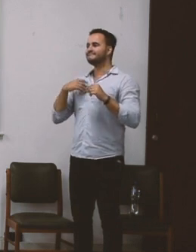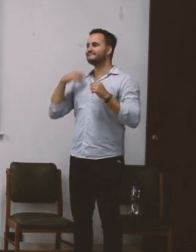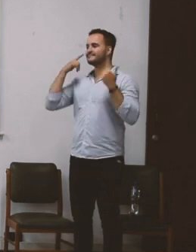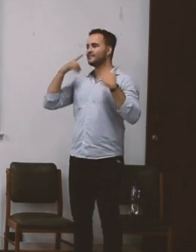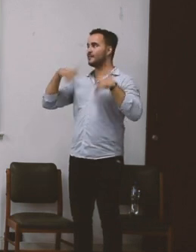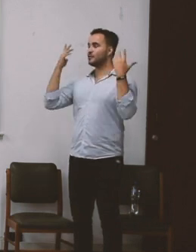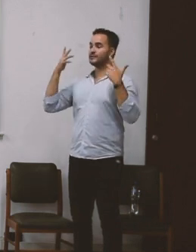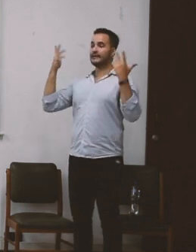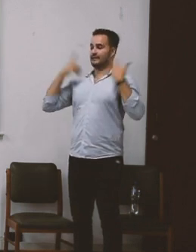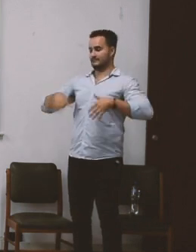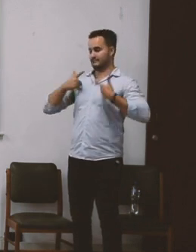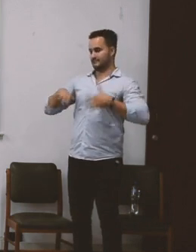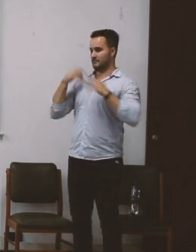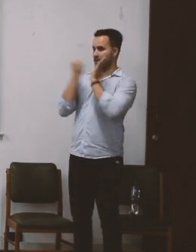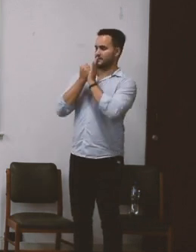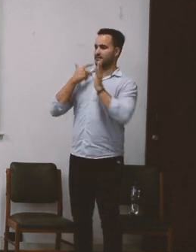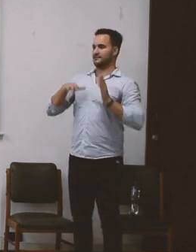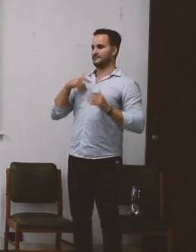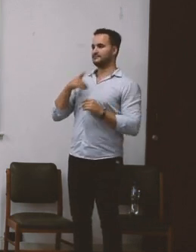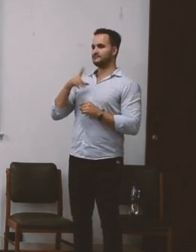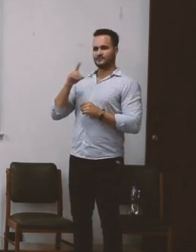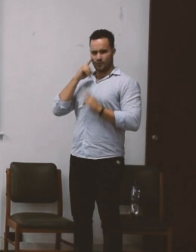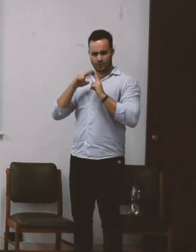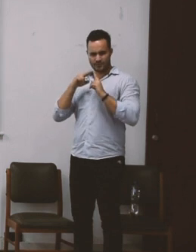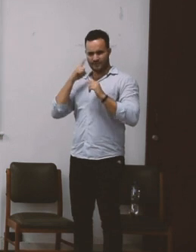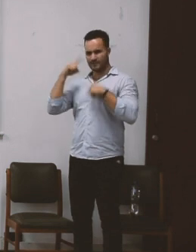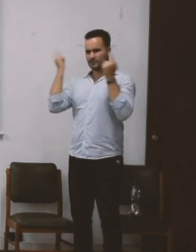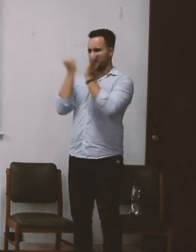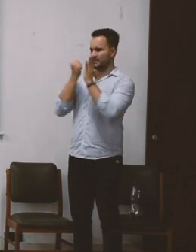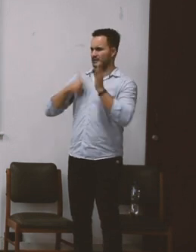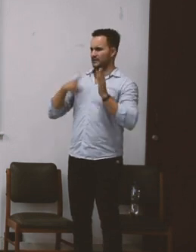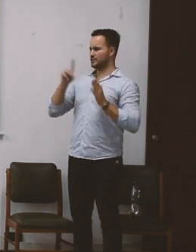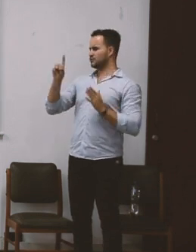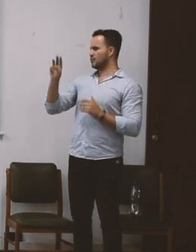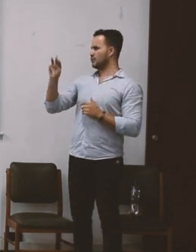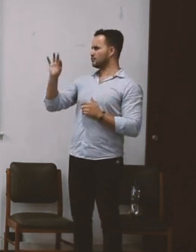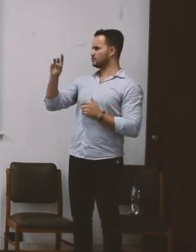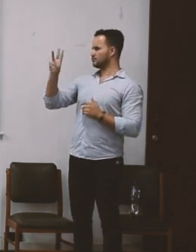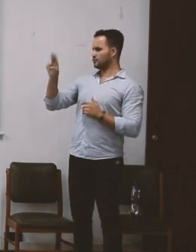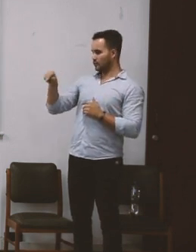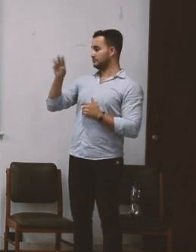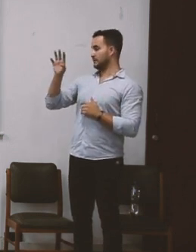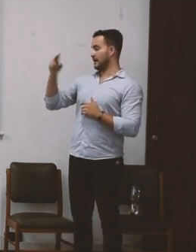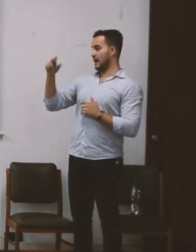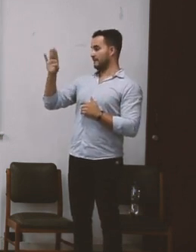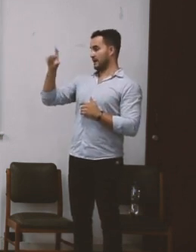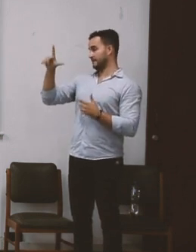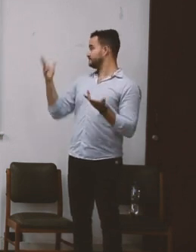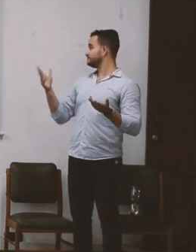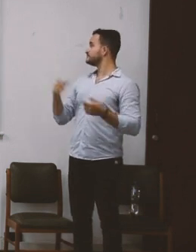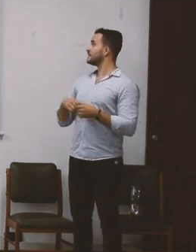de ropa que se llama Down to Havel. No sé si la han escuchado. Bueno, su marca de ropa que se llama Down to Havel.